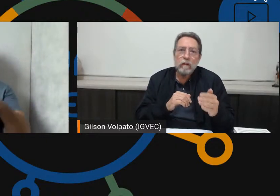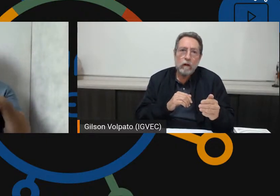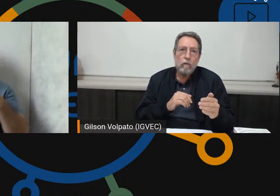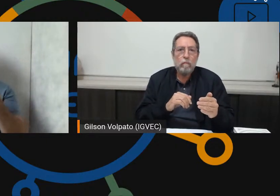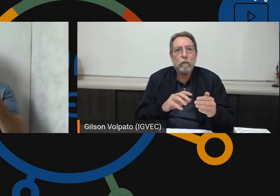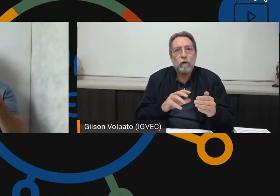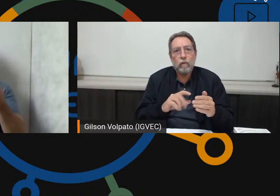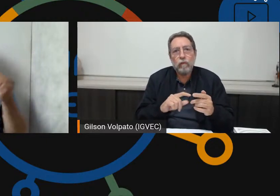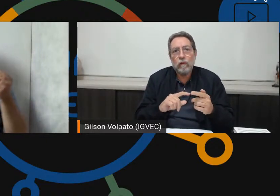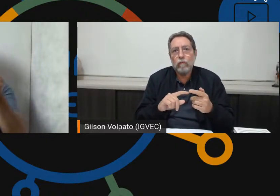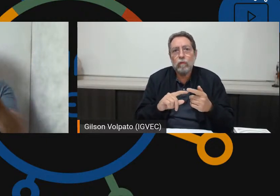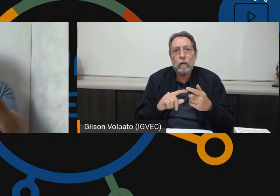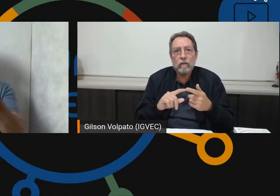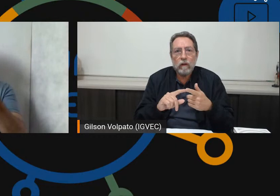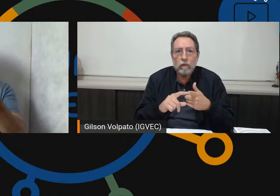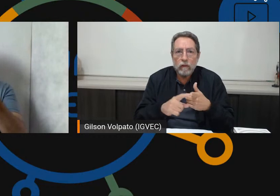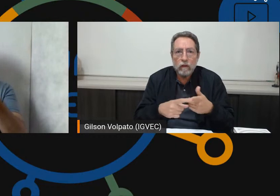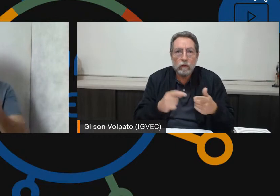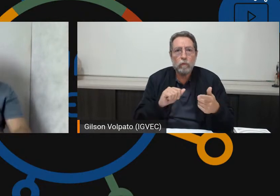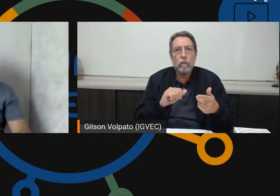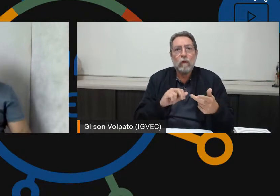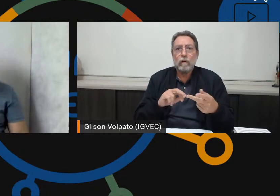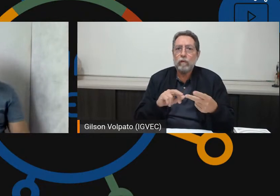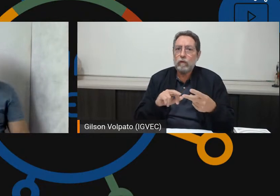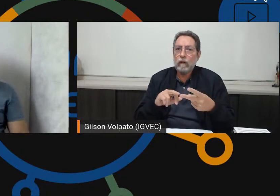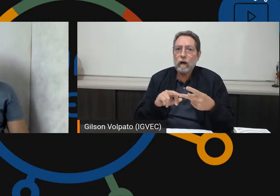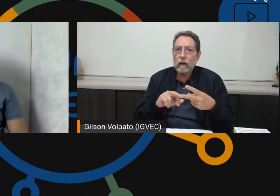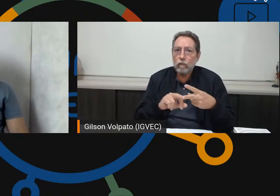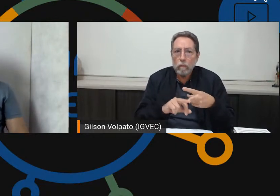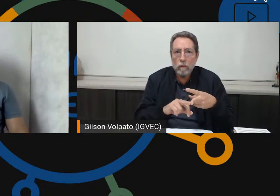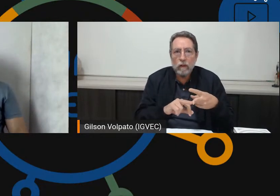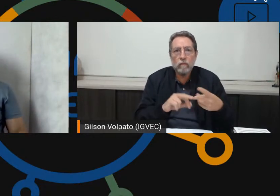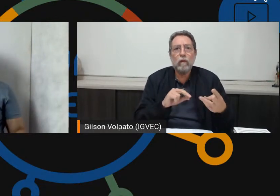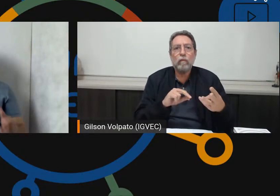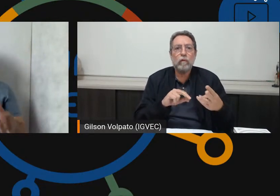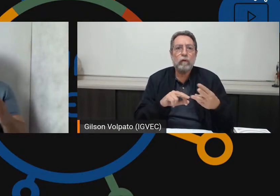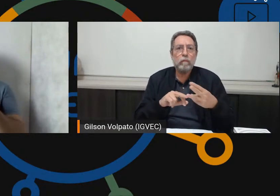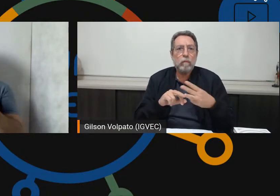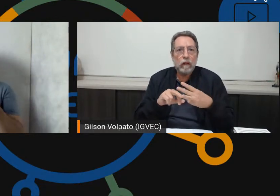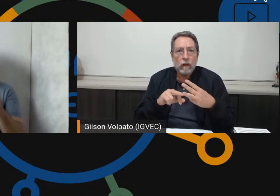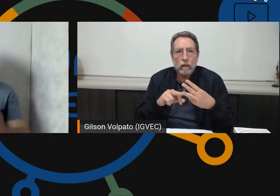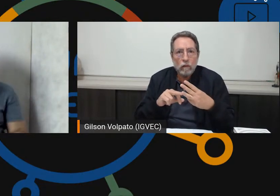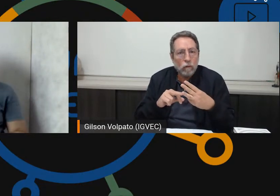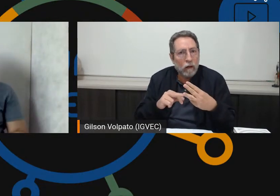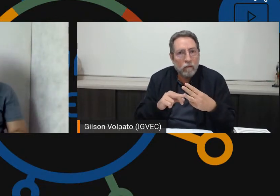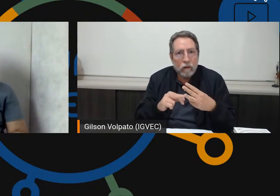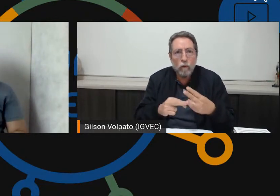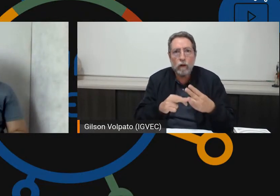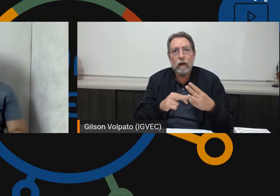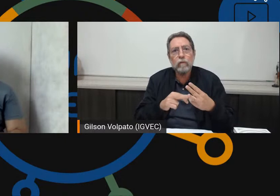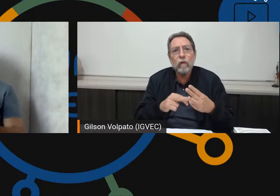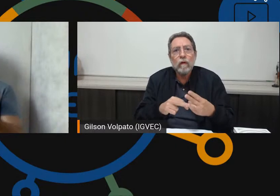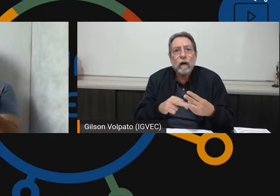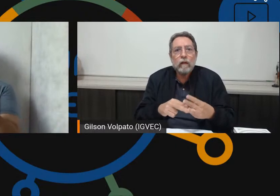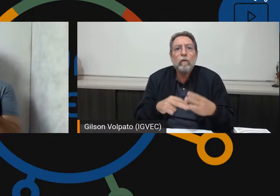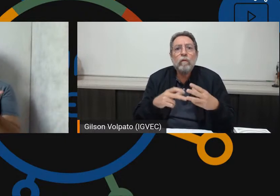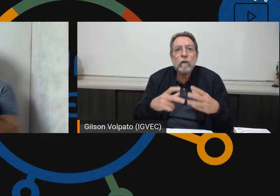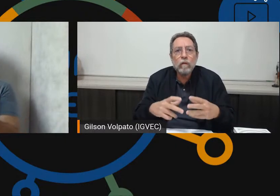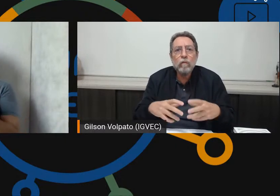é fundamental, porque se você não souber escrever direito, se você errar na sua publicação, se você publicar em lugares